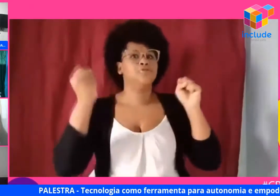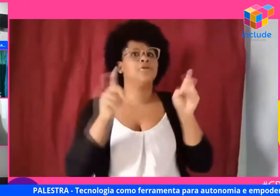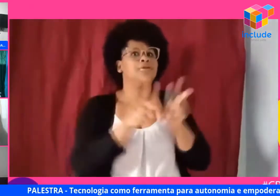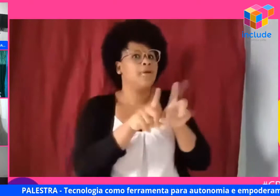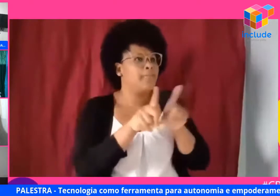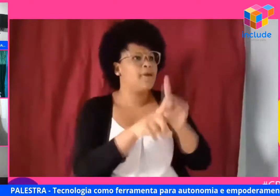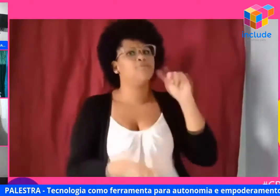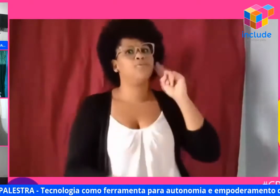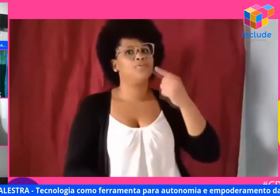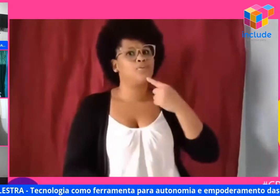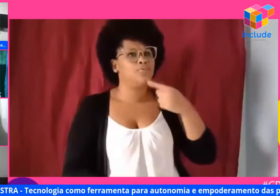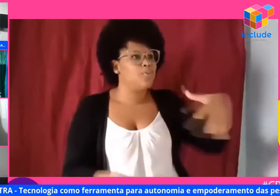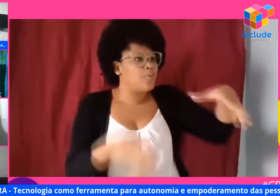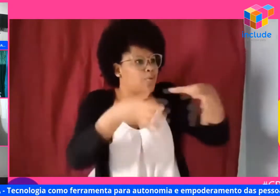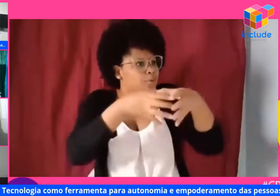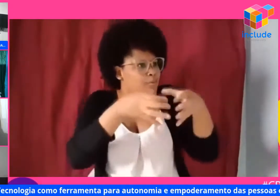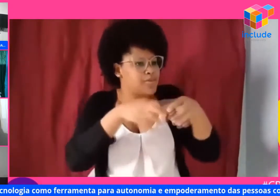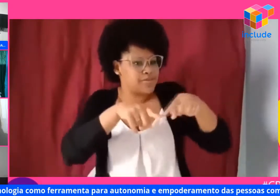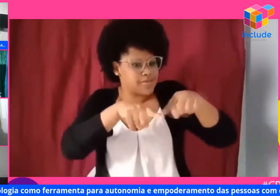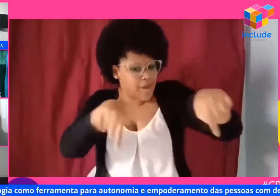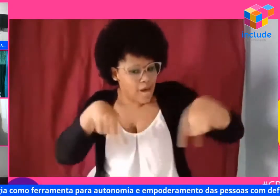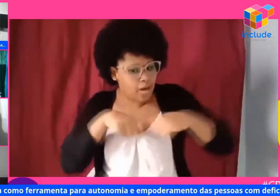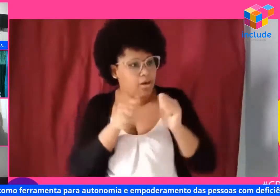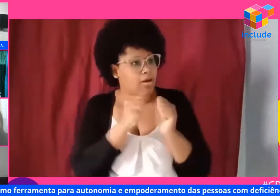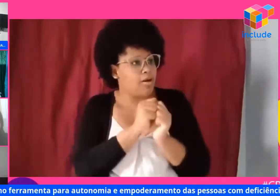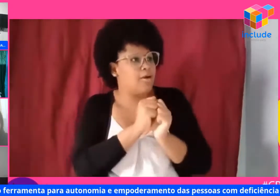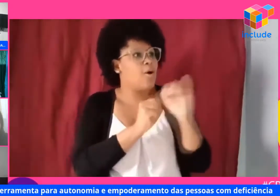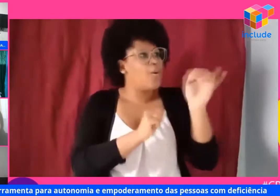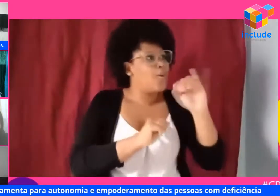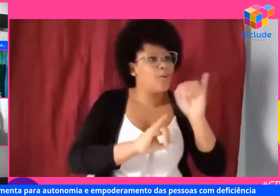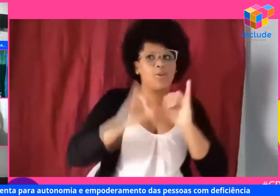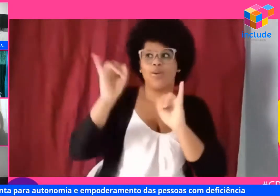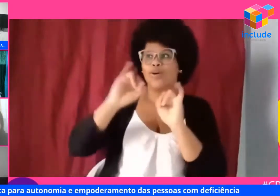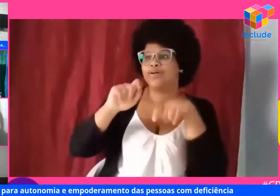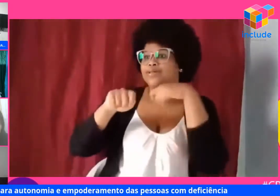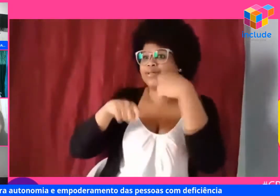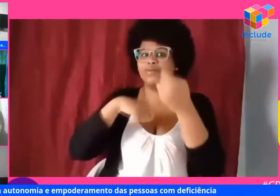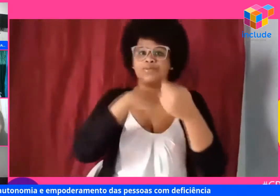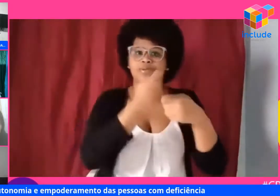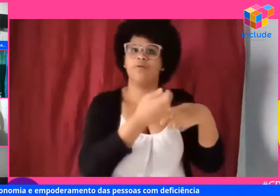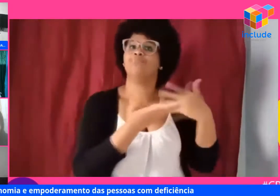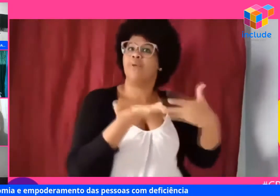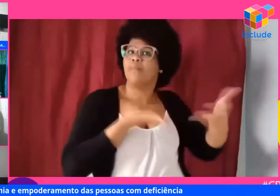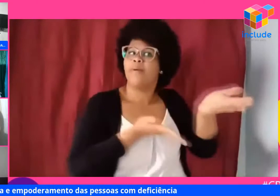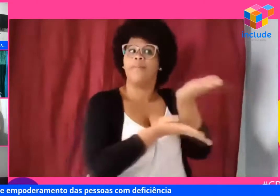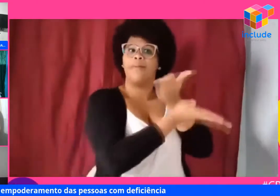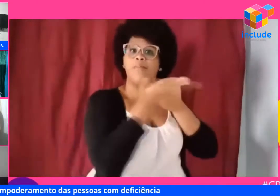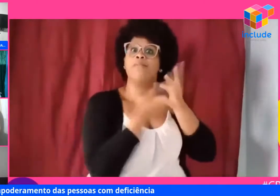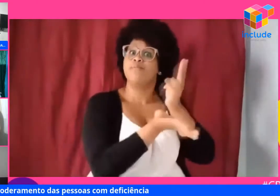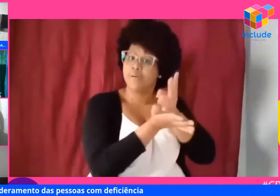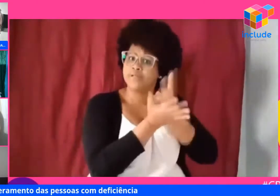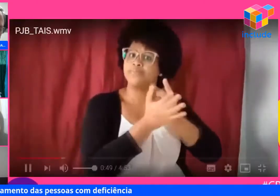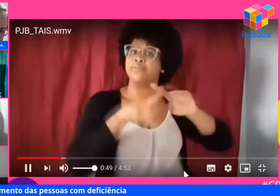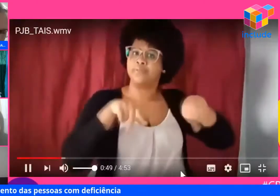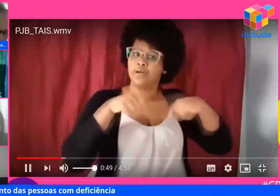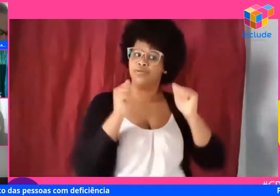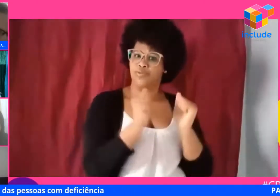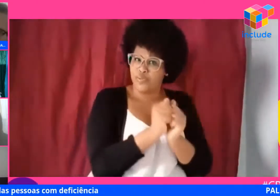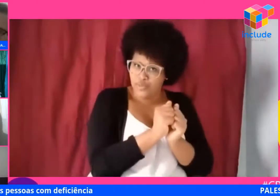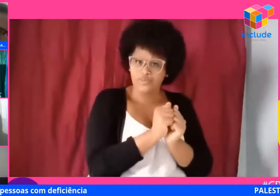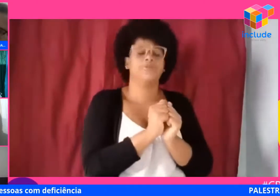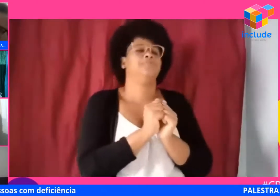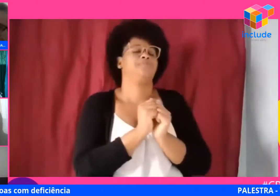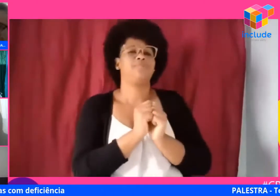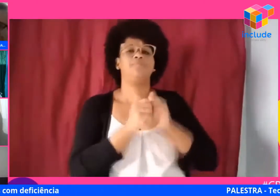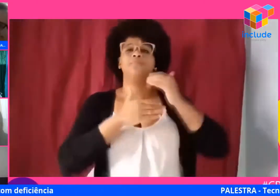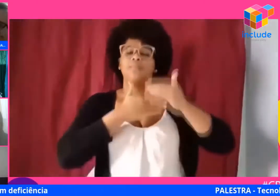é grande! E tem muitos surdos, e na minha sala tem muitos surdos. Então, comecei a conversar com eles, a